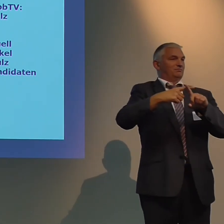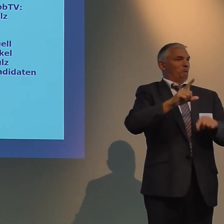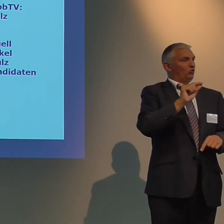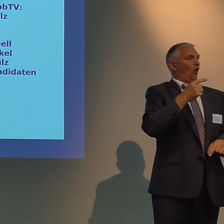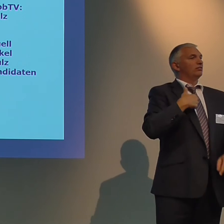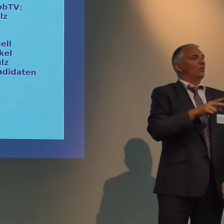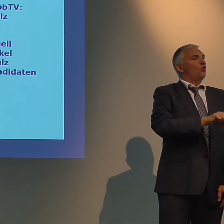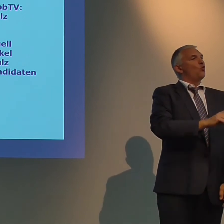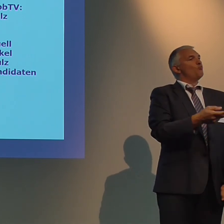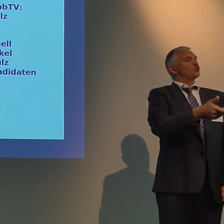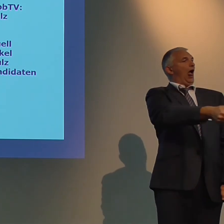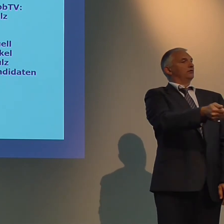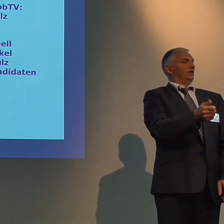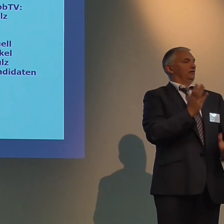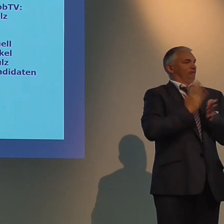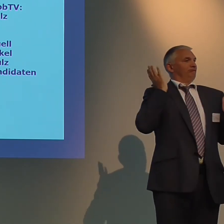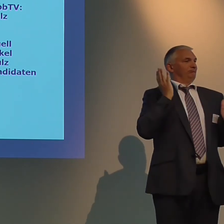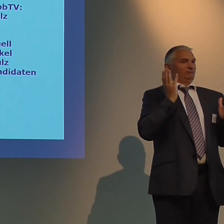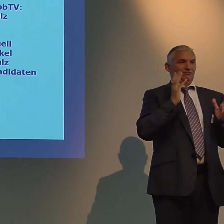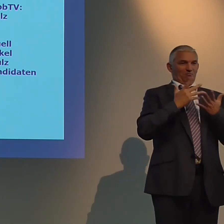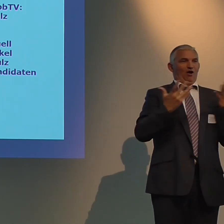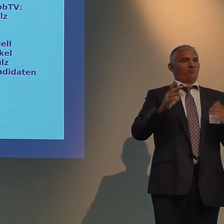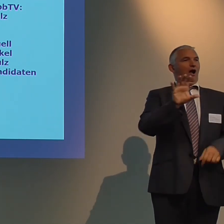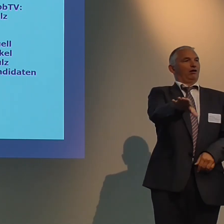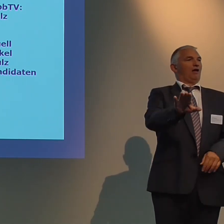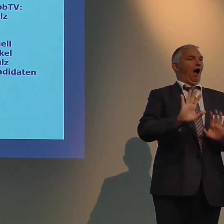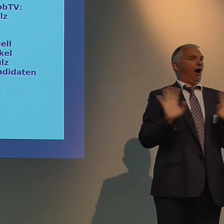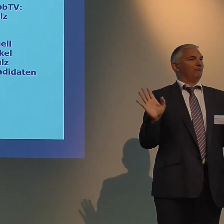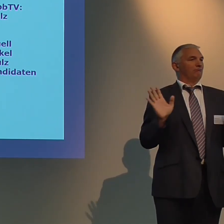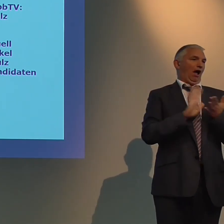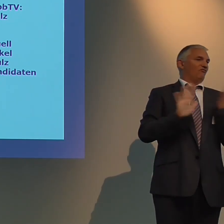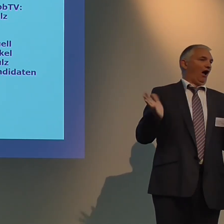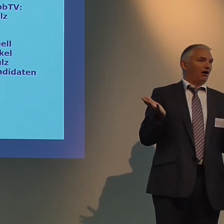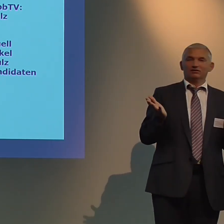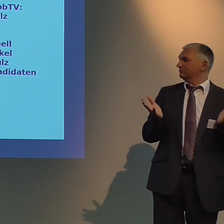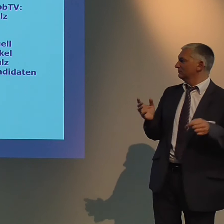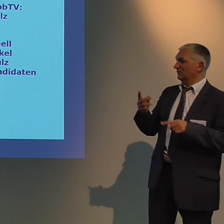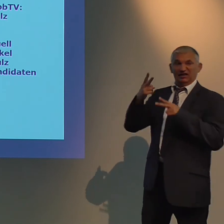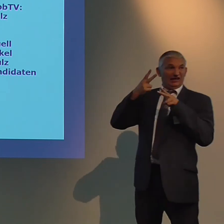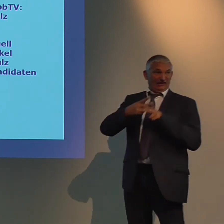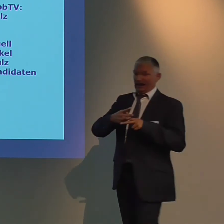Phoenix hat das auch gezeigt in Gebärdensprache und insofern war das wieder wirklich nur ein